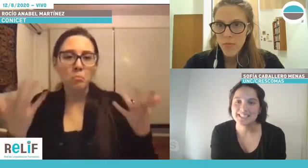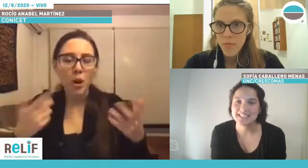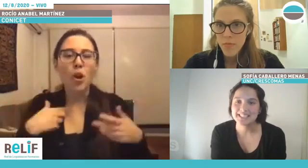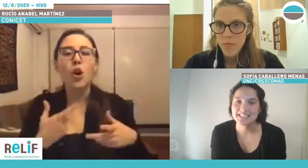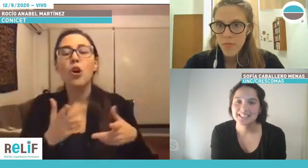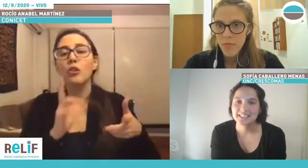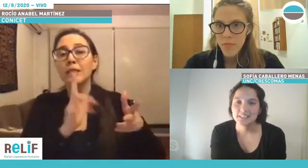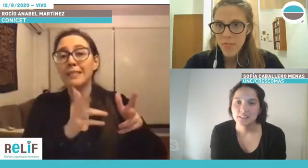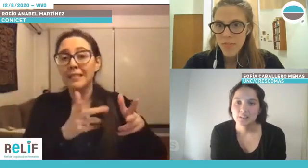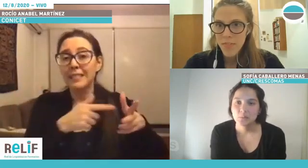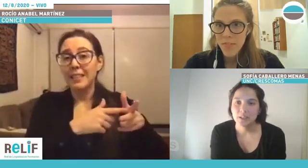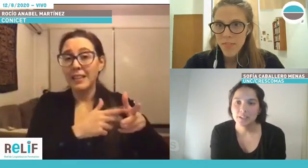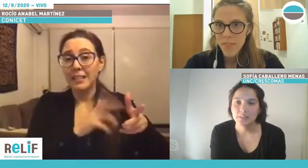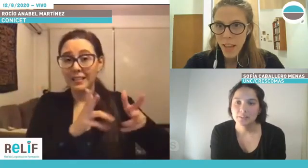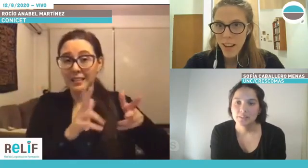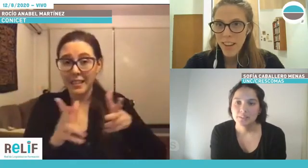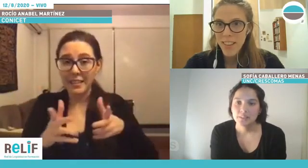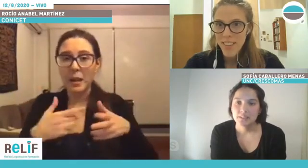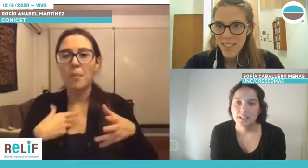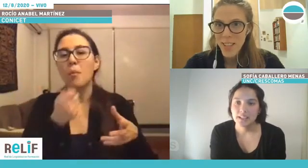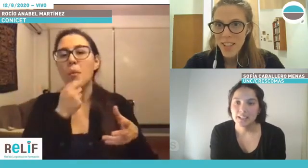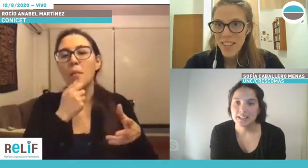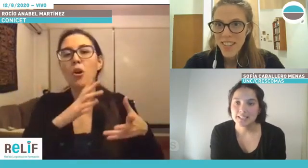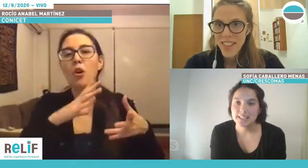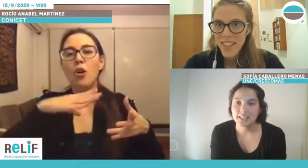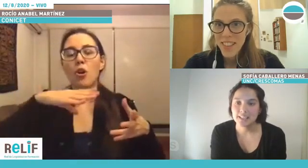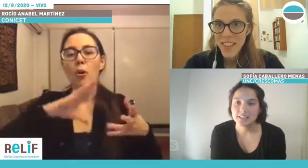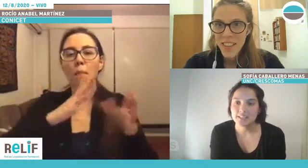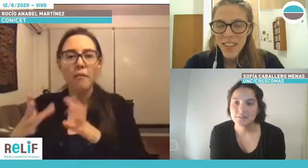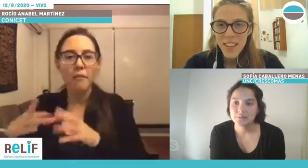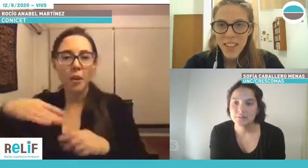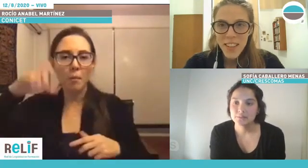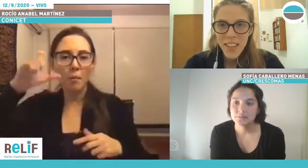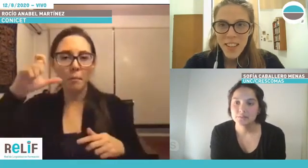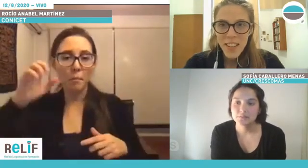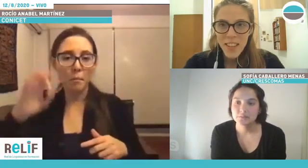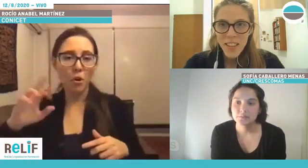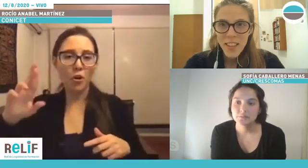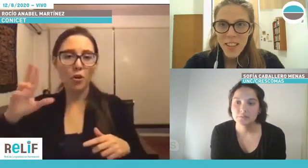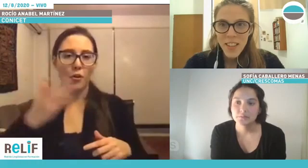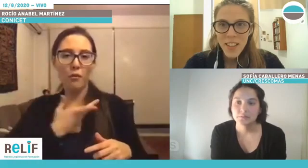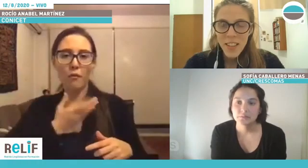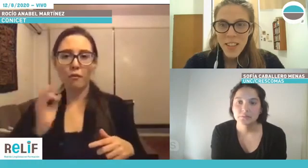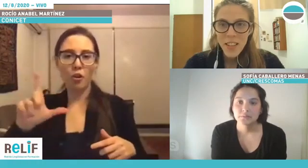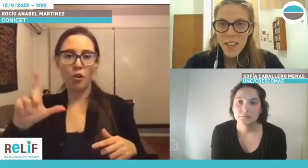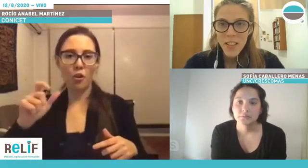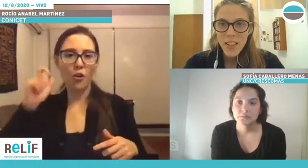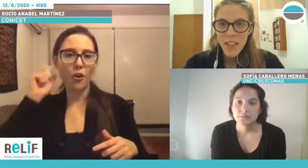Uno más. Bueno, ¿Dale? Sí. la seña,